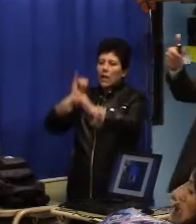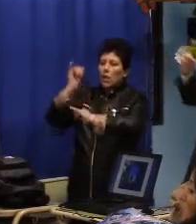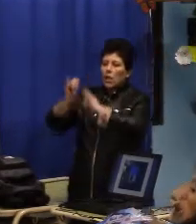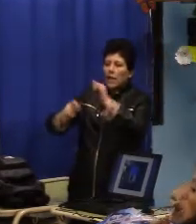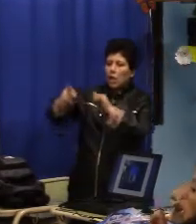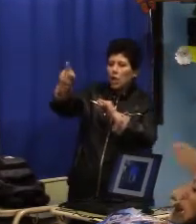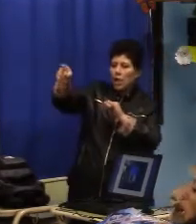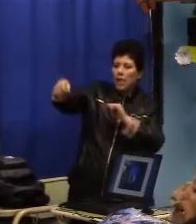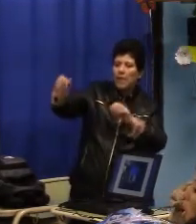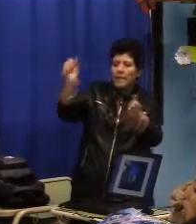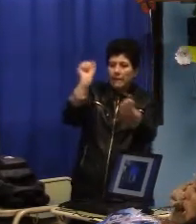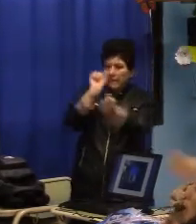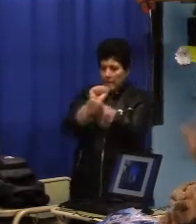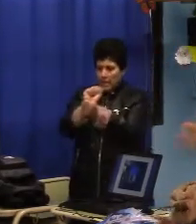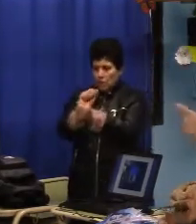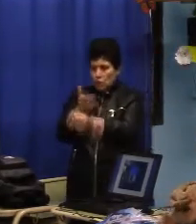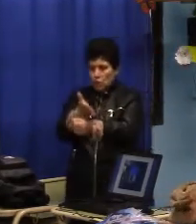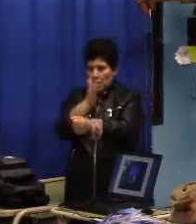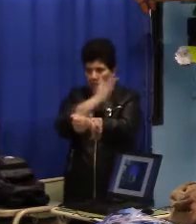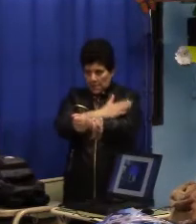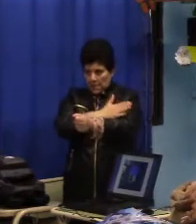ok.